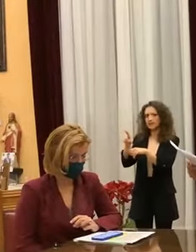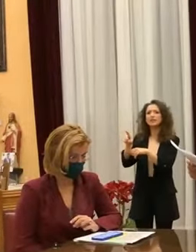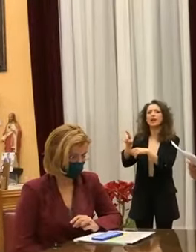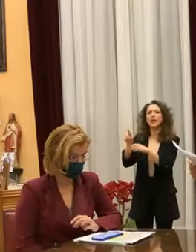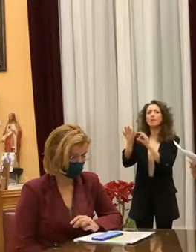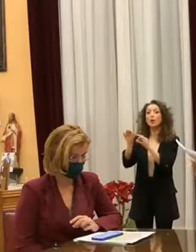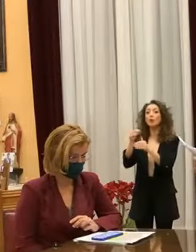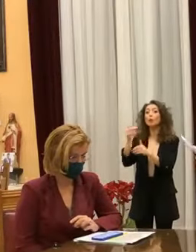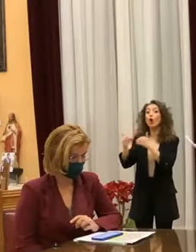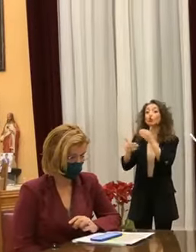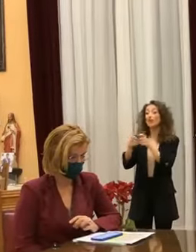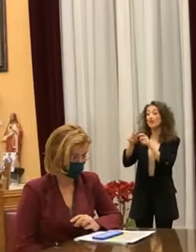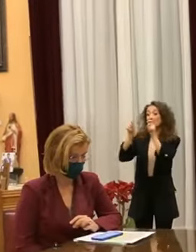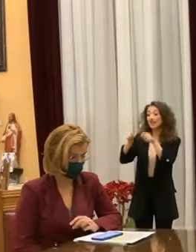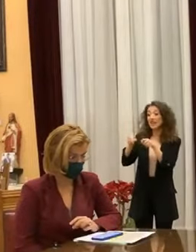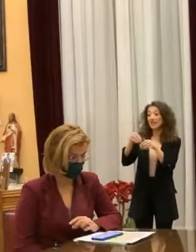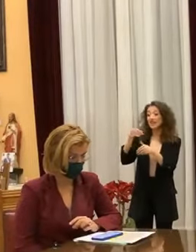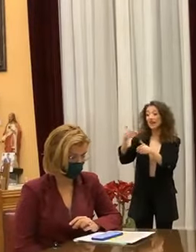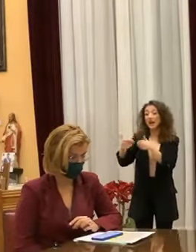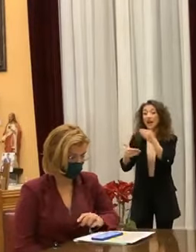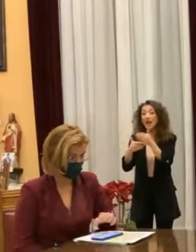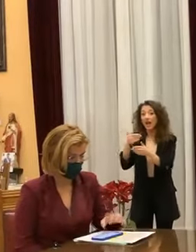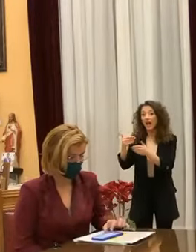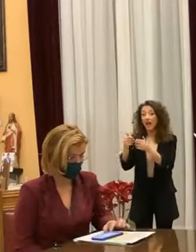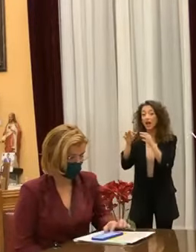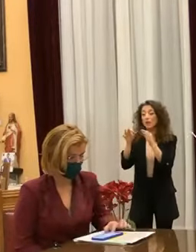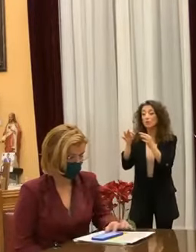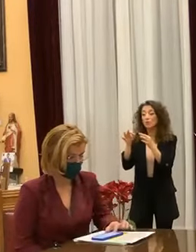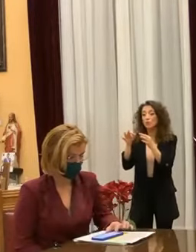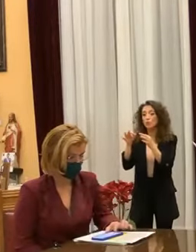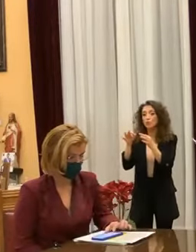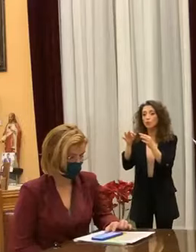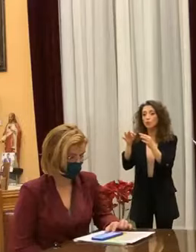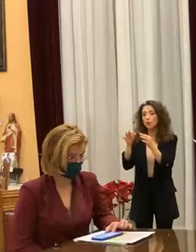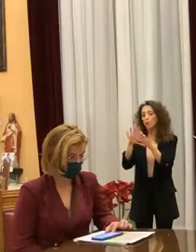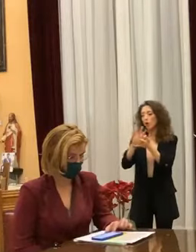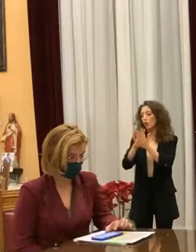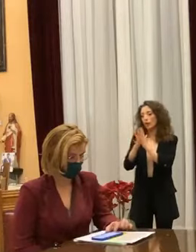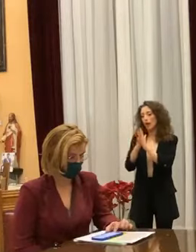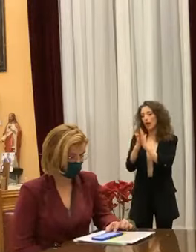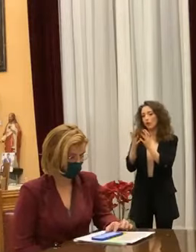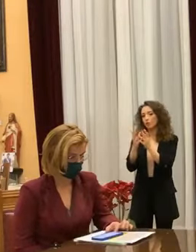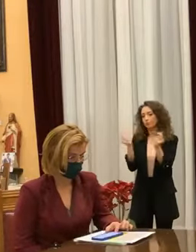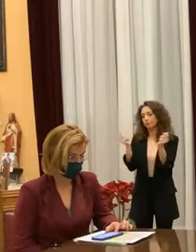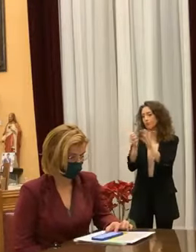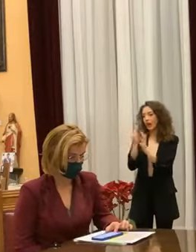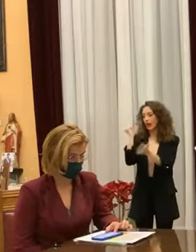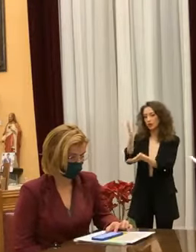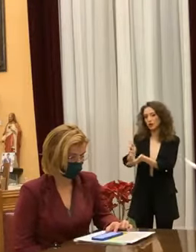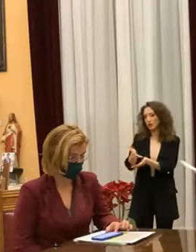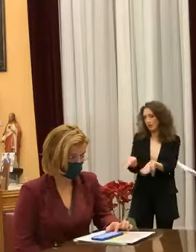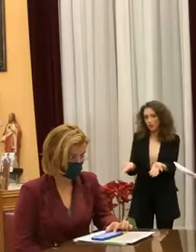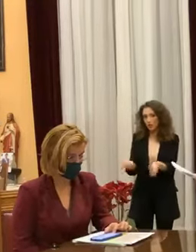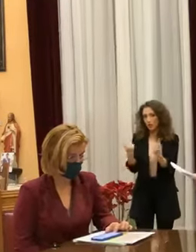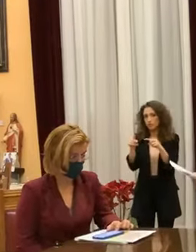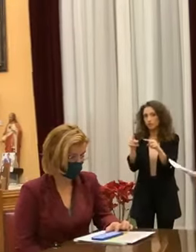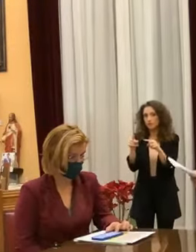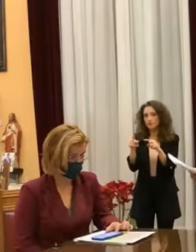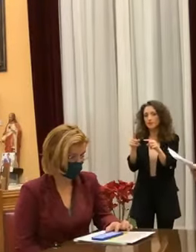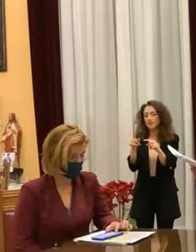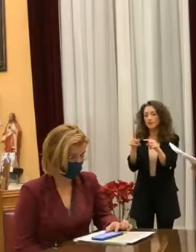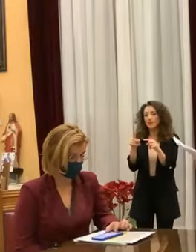la rescissione e risoluzione del contratto individuale di lavoro, quindi licenziamento, visto ulteriormente